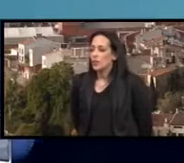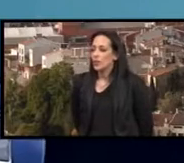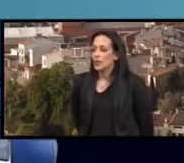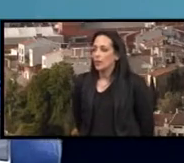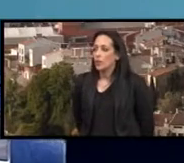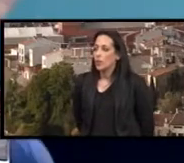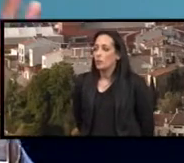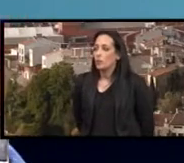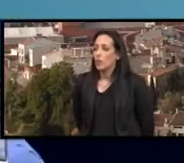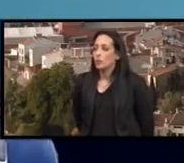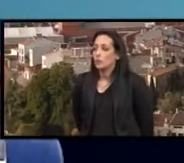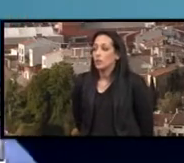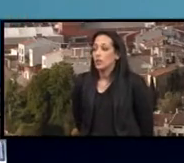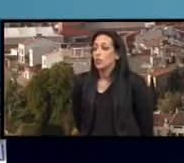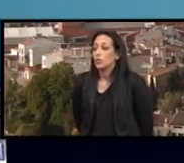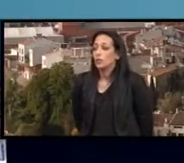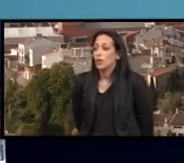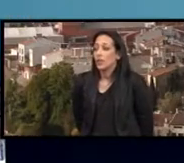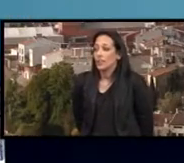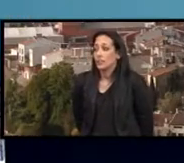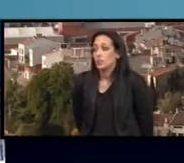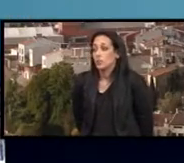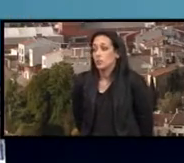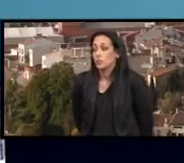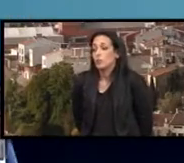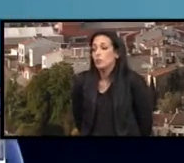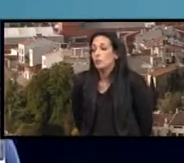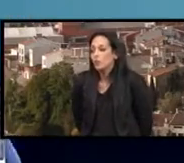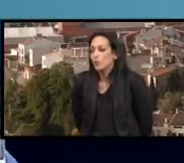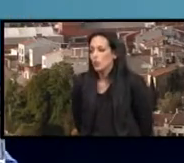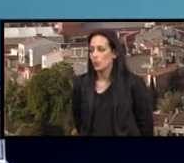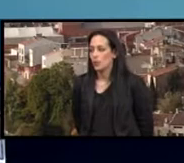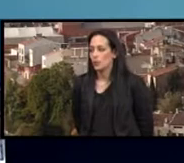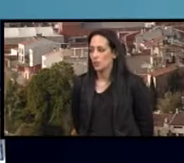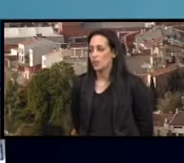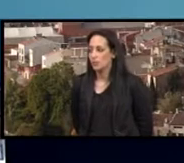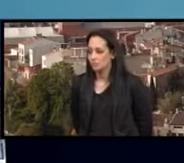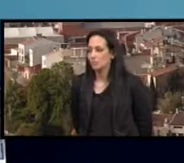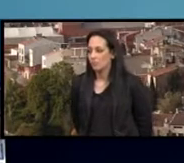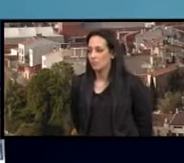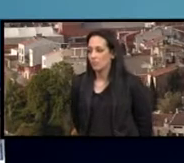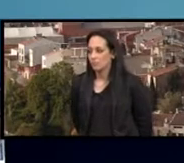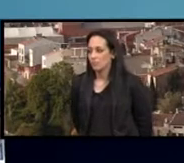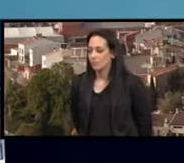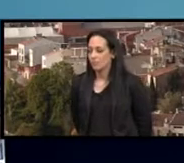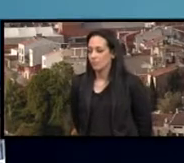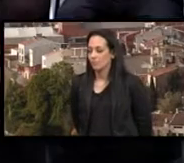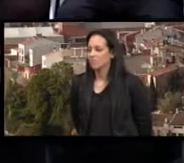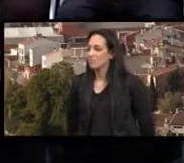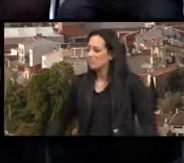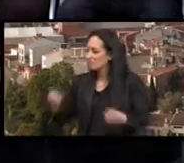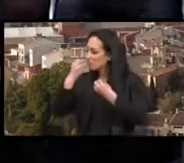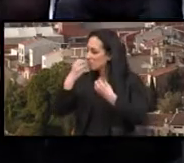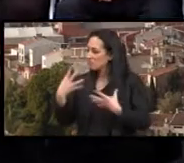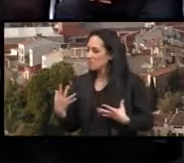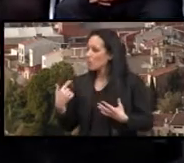vegades doncs, no hem tingut aquest avís, llavors hem pogut tindre problemes també. Molt bé, Antoni, em sembla